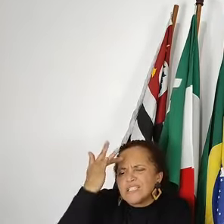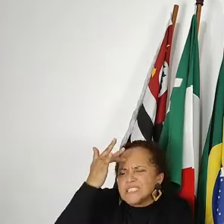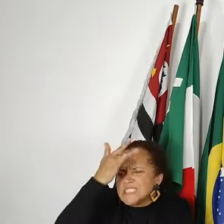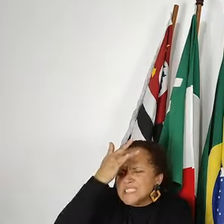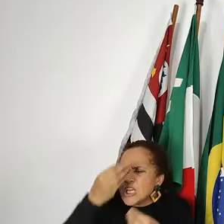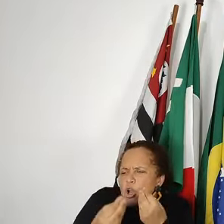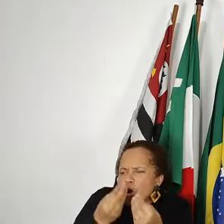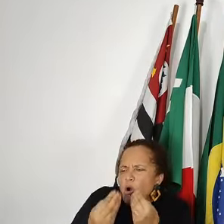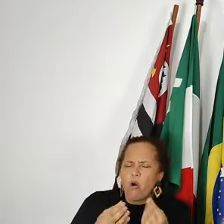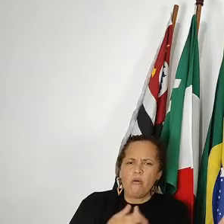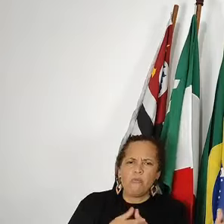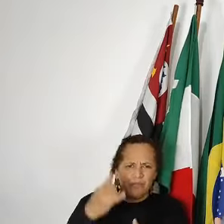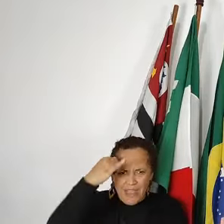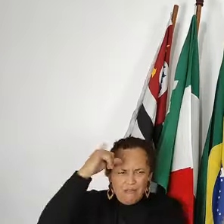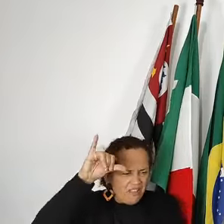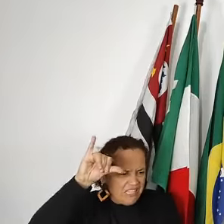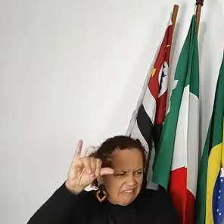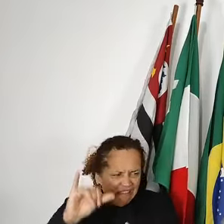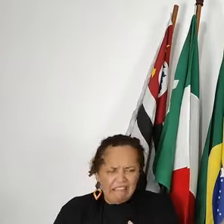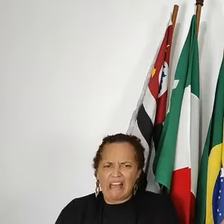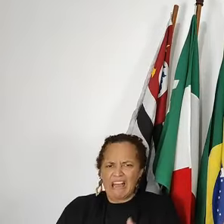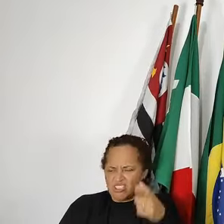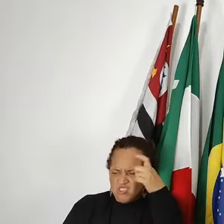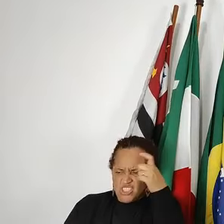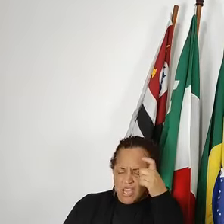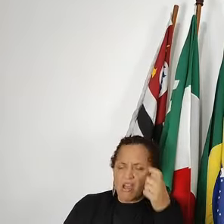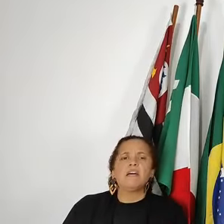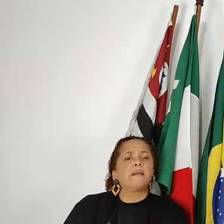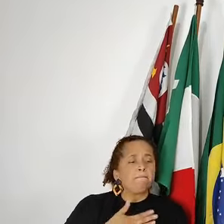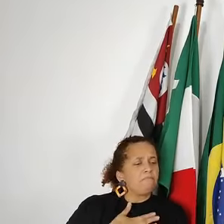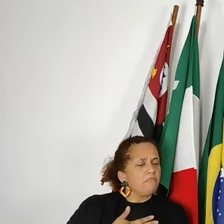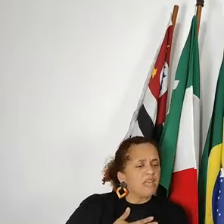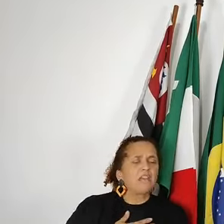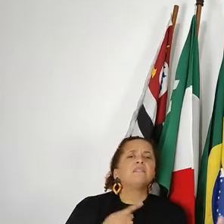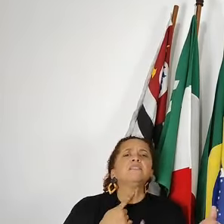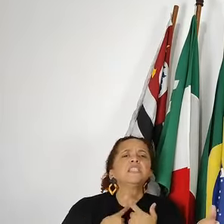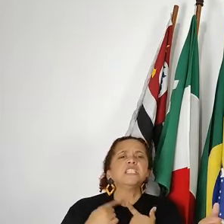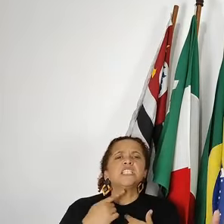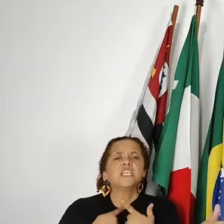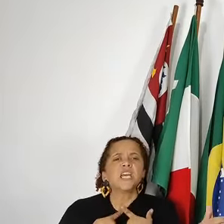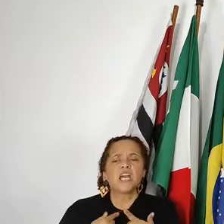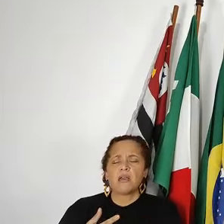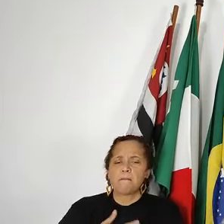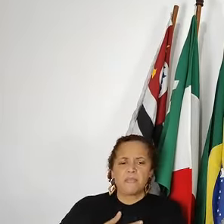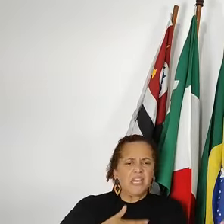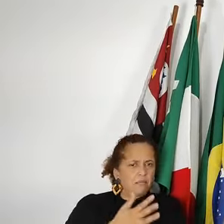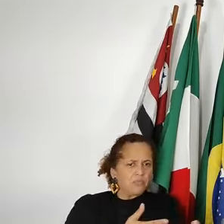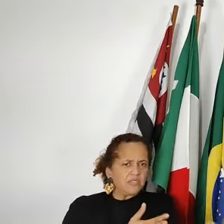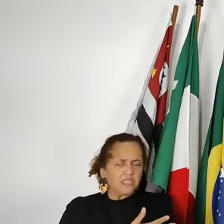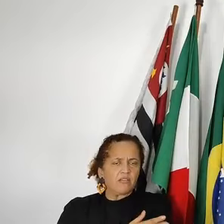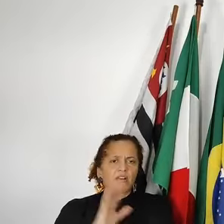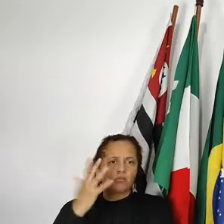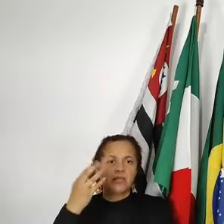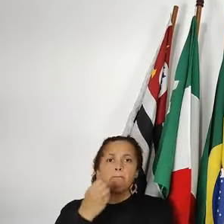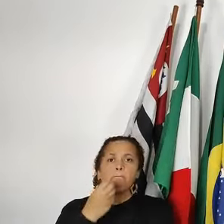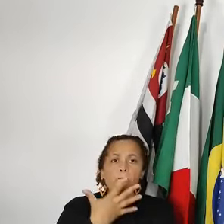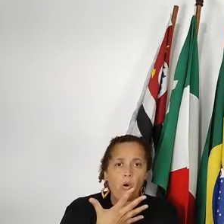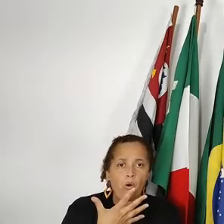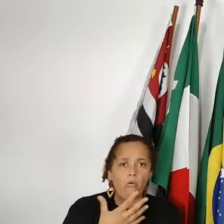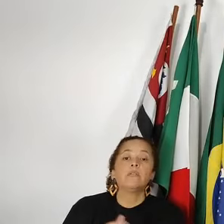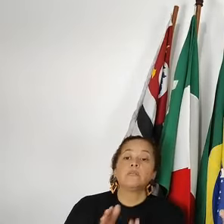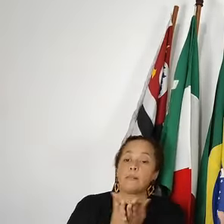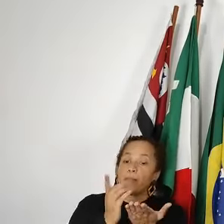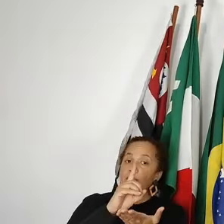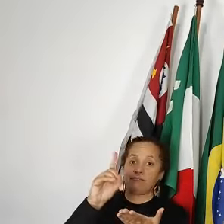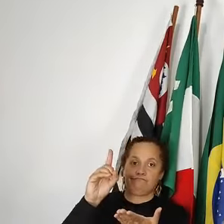desse ataque, para que minha vontade, as nossas ações, as emoções sejam coisas boas, voltadas à palavra, né?